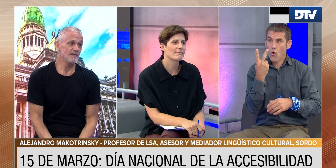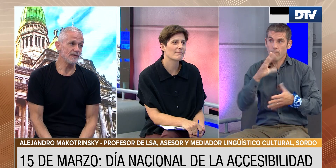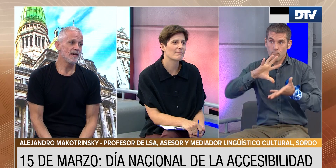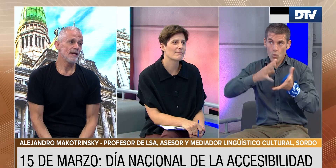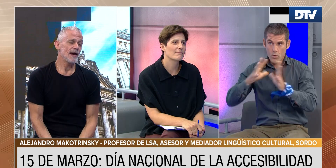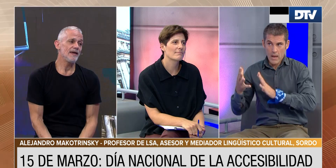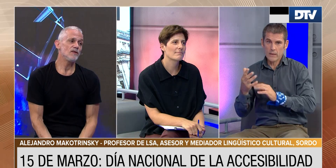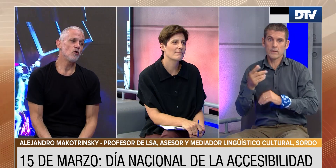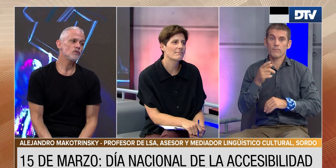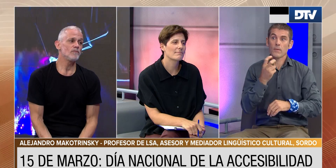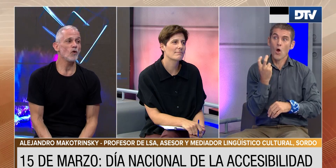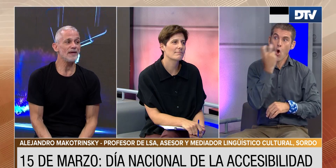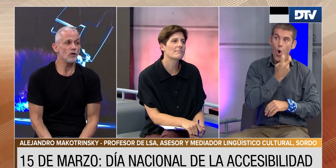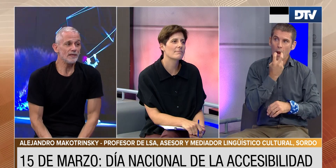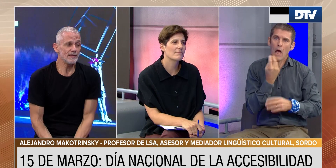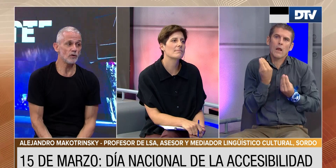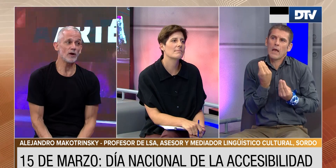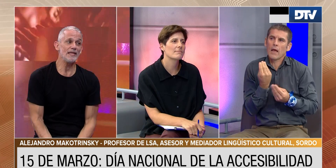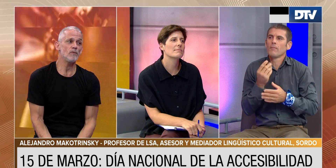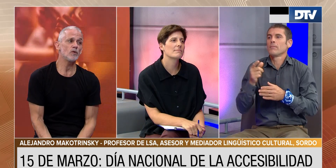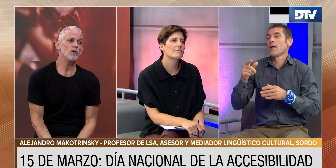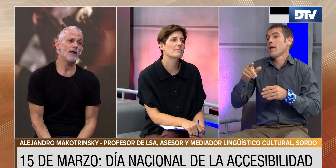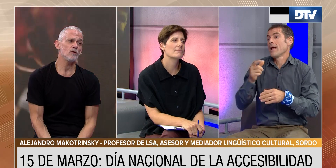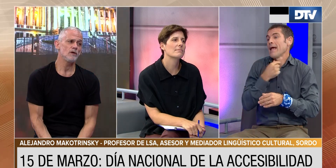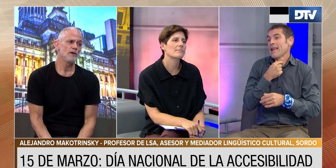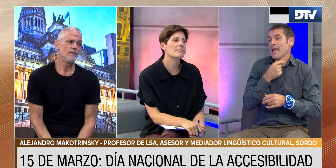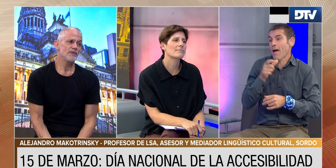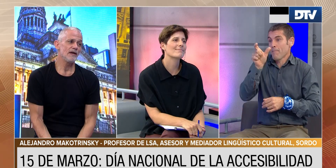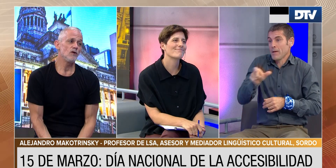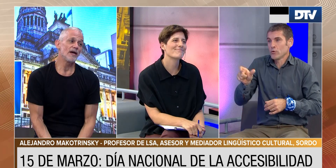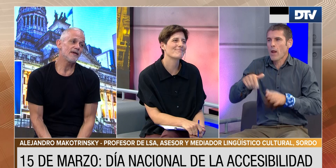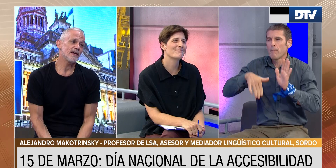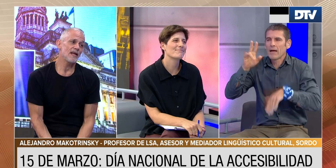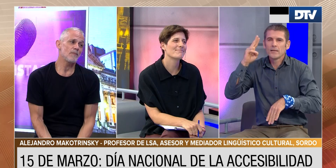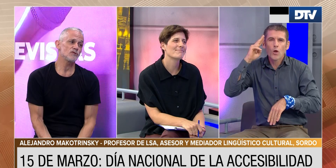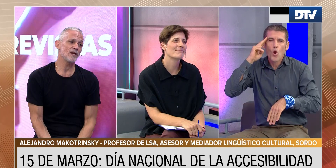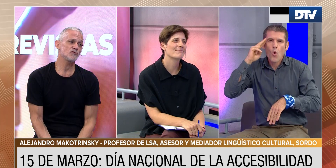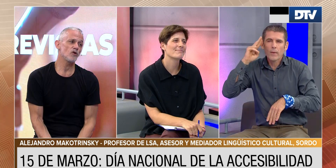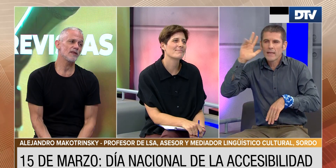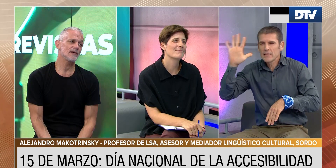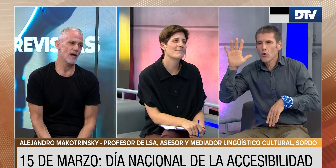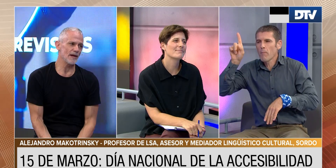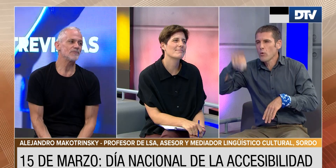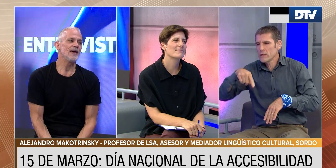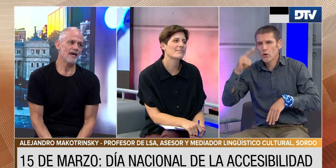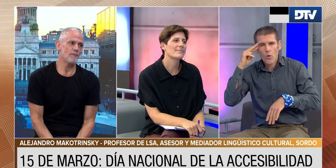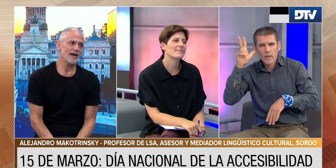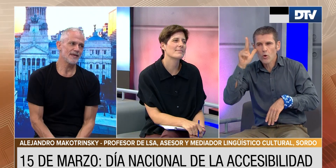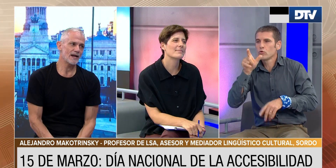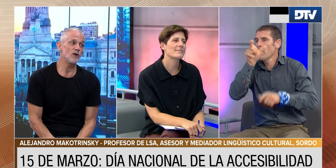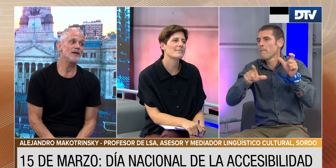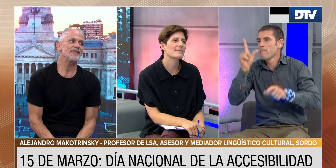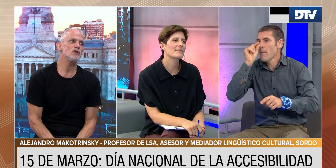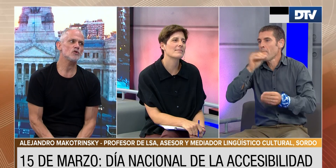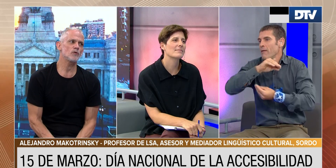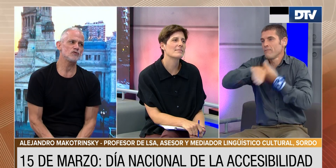Es así. Hay dos modelos distintos. El oralismo, por un lado, que lo que quiere es que las personas sordas... A ver, para que